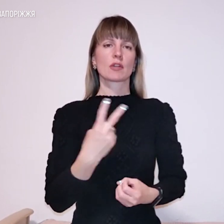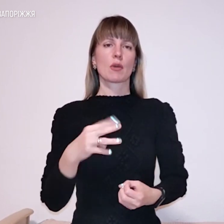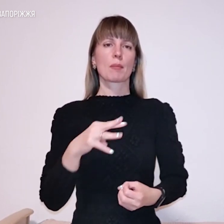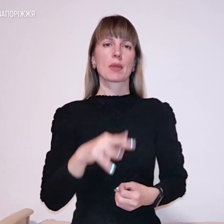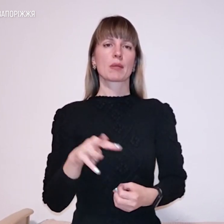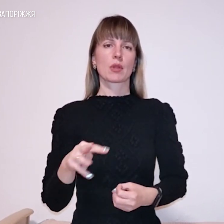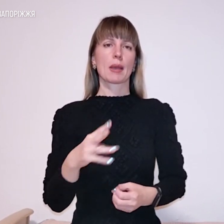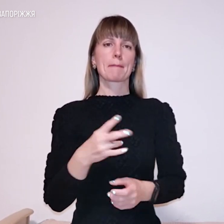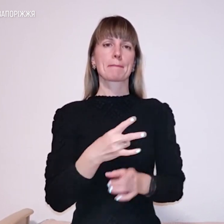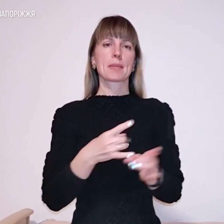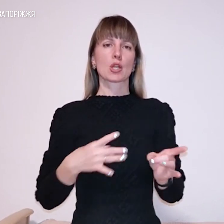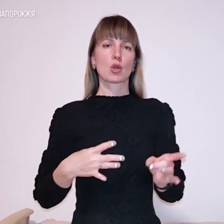122-мм міномети.